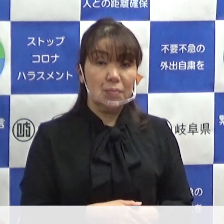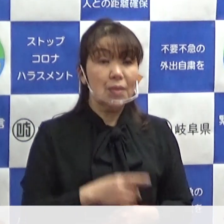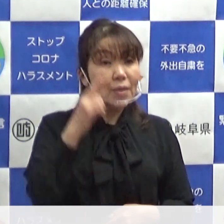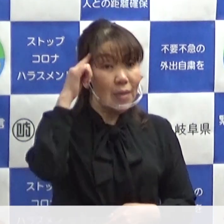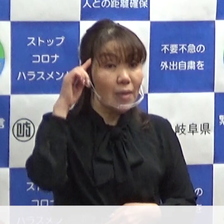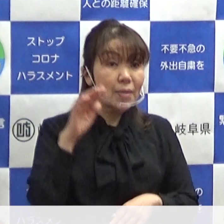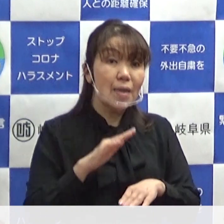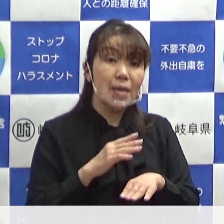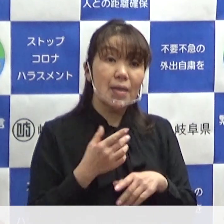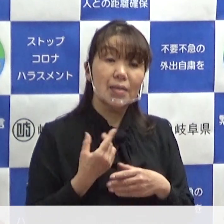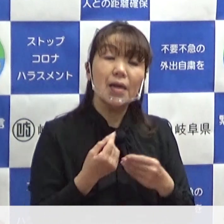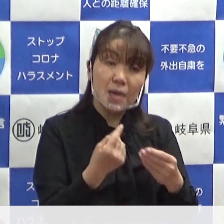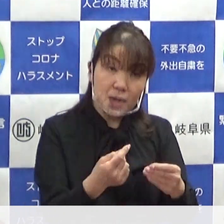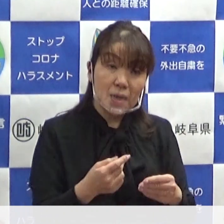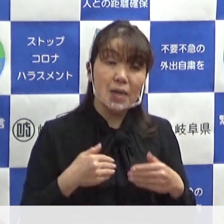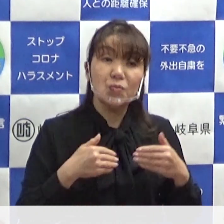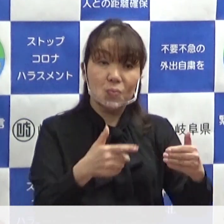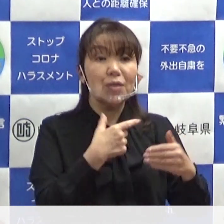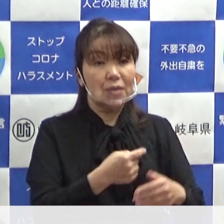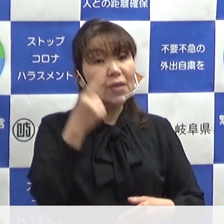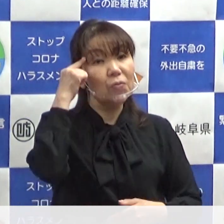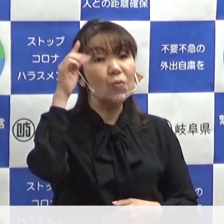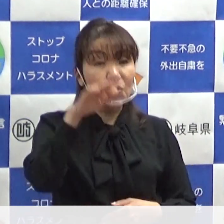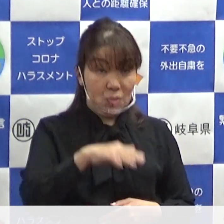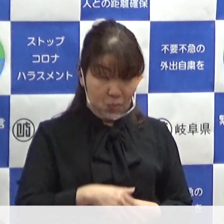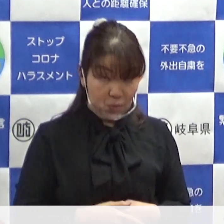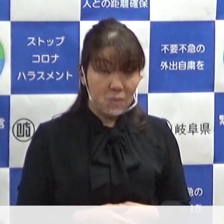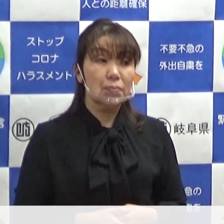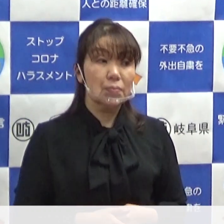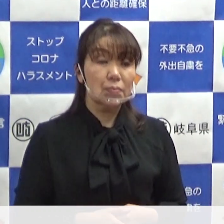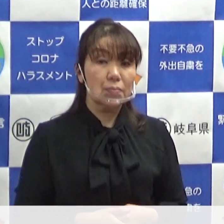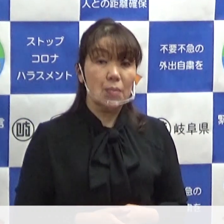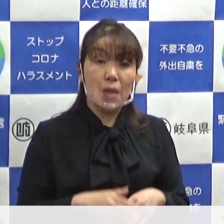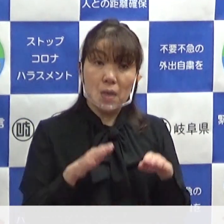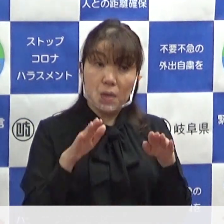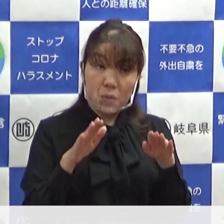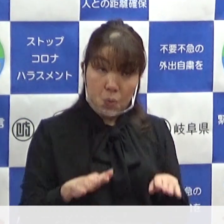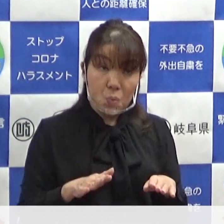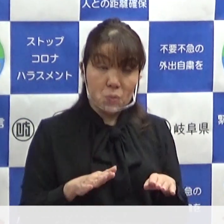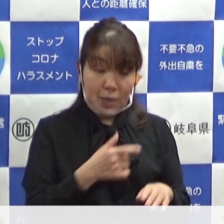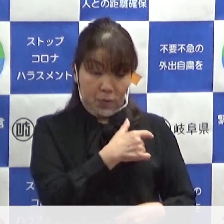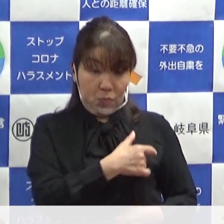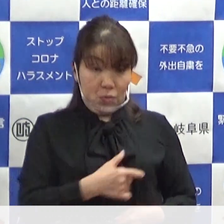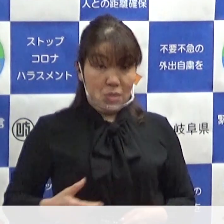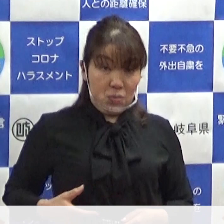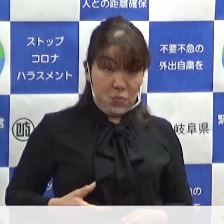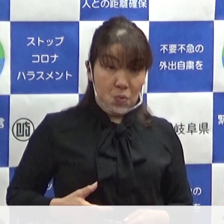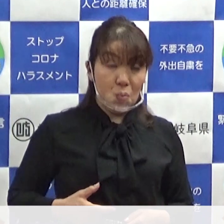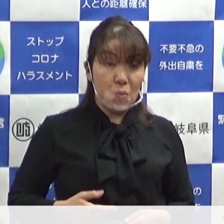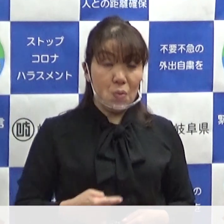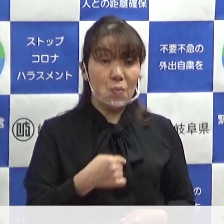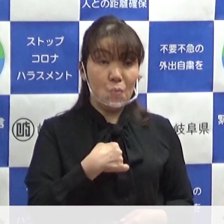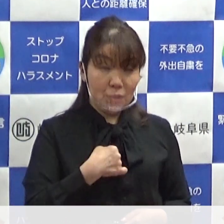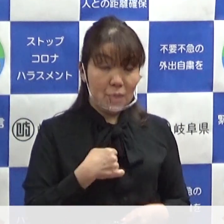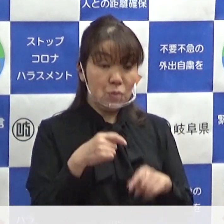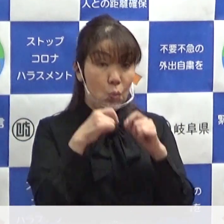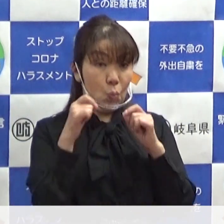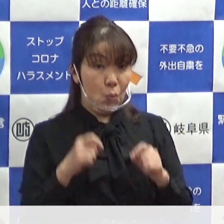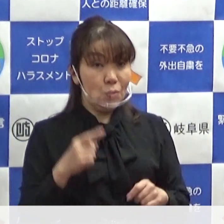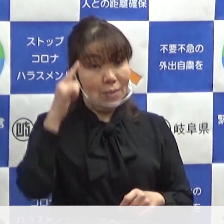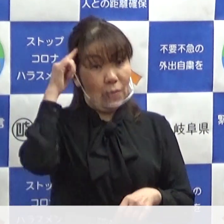考えながら進めていきたいと、そんな思いでおります。今回の出馬の私自身の問題意識といい